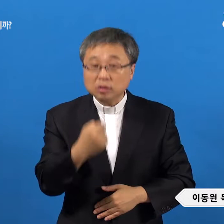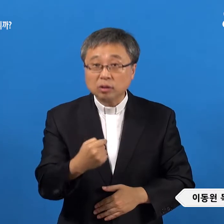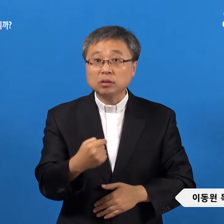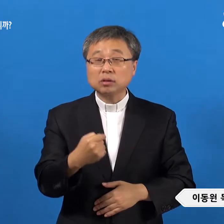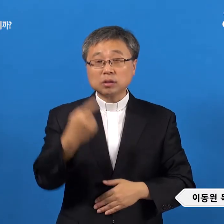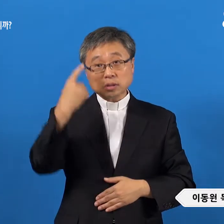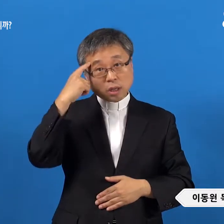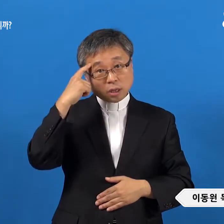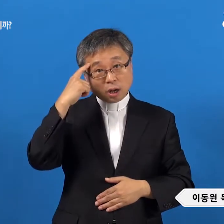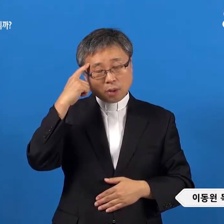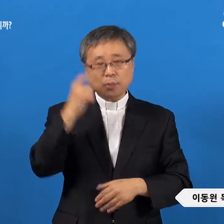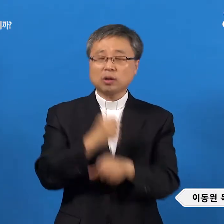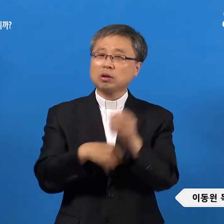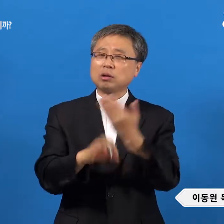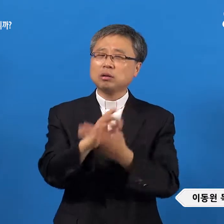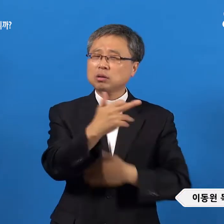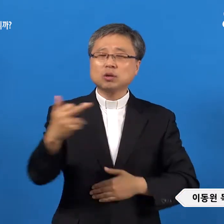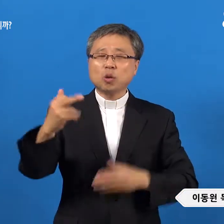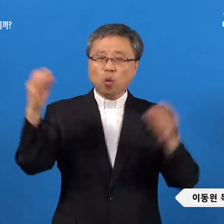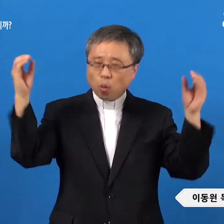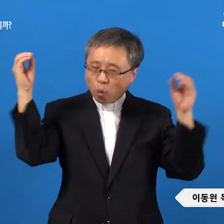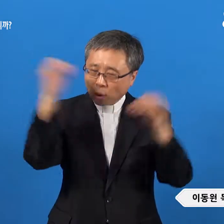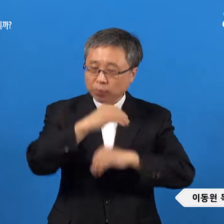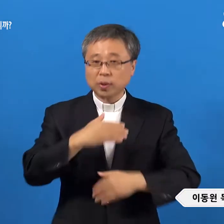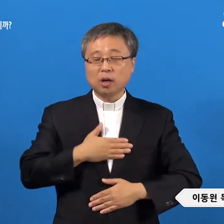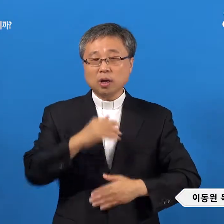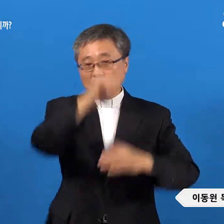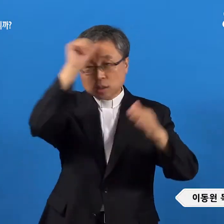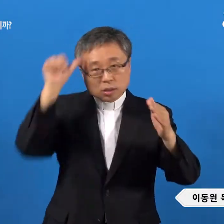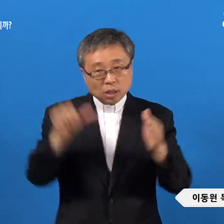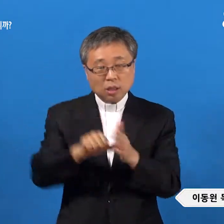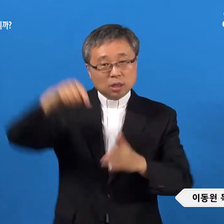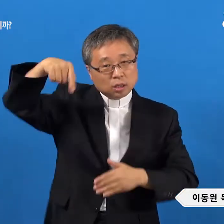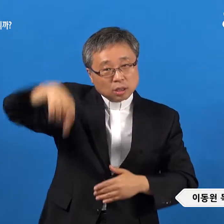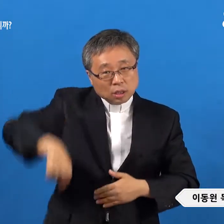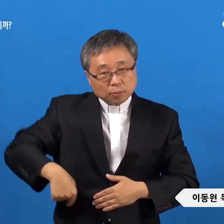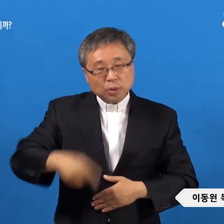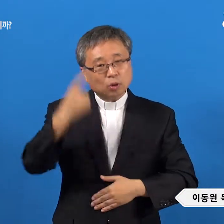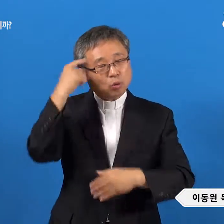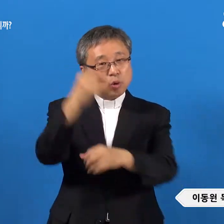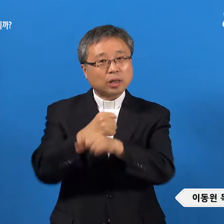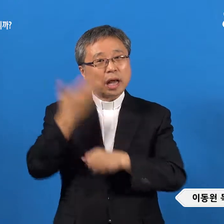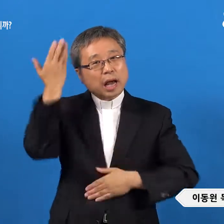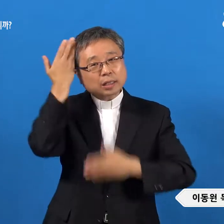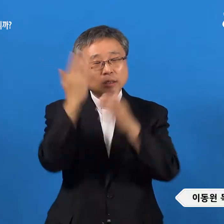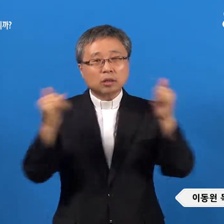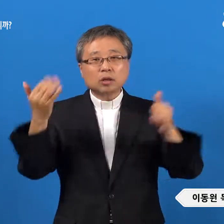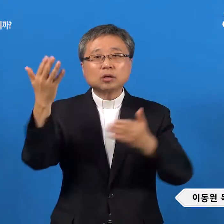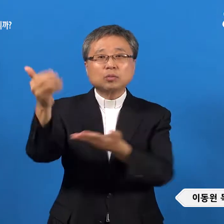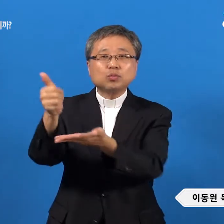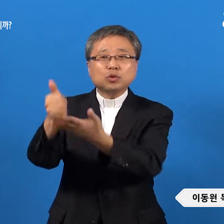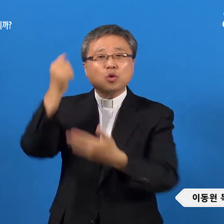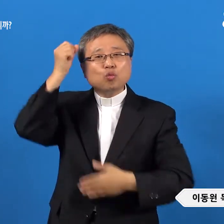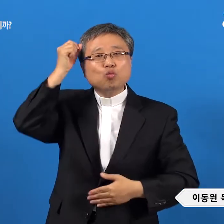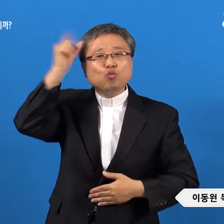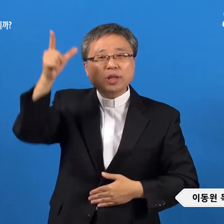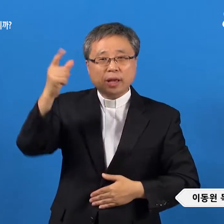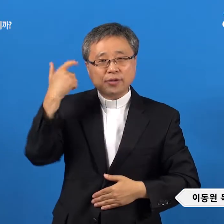것은 대단한 오해입니다. 그분의 일생을 깊이 연구한 학자들은 그분은 위대한 영성의 소유자라고